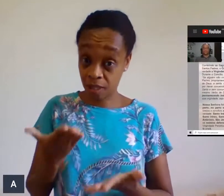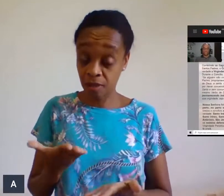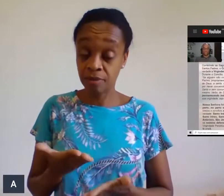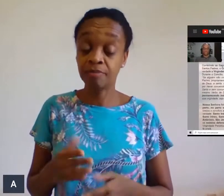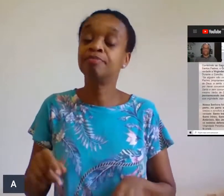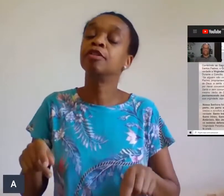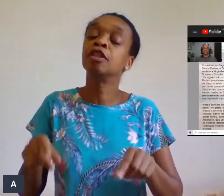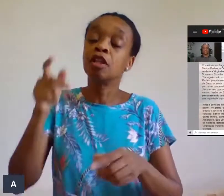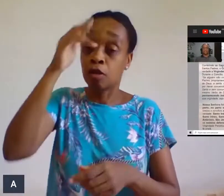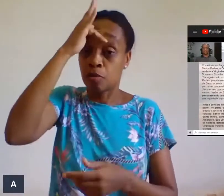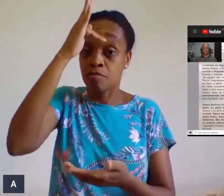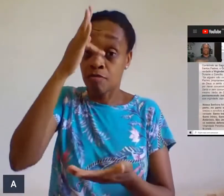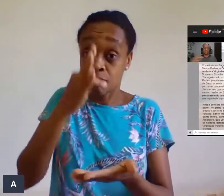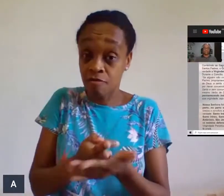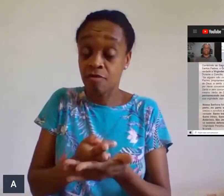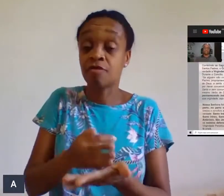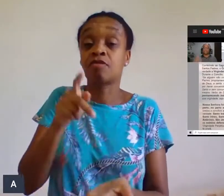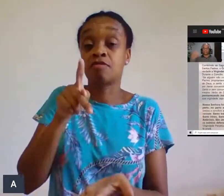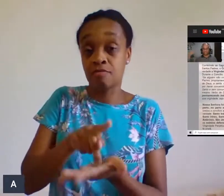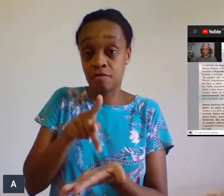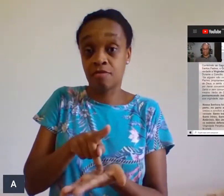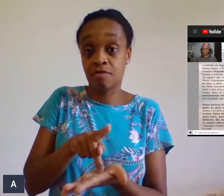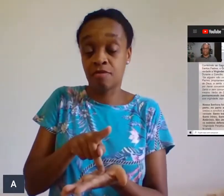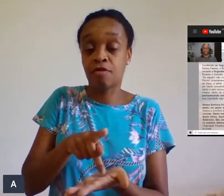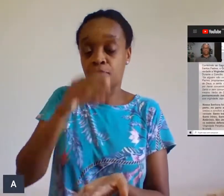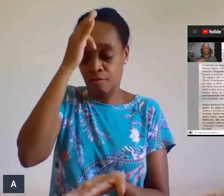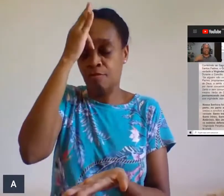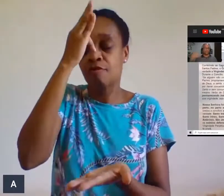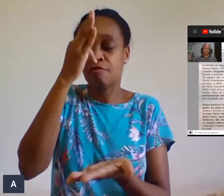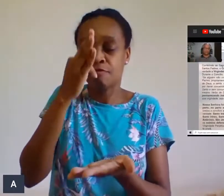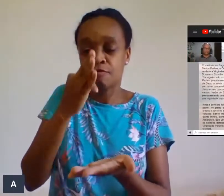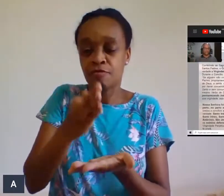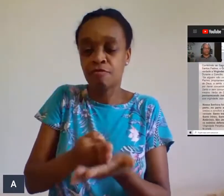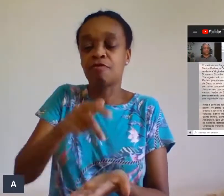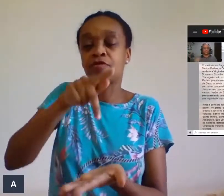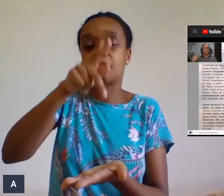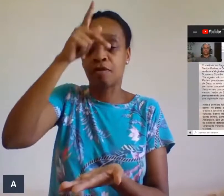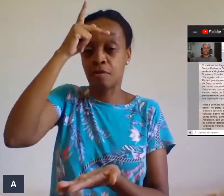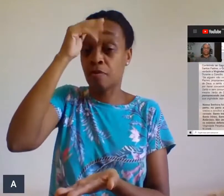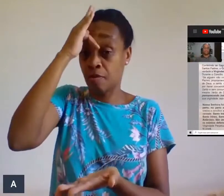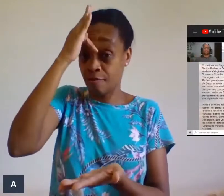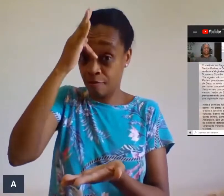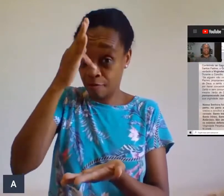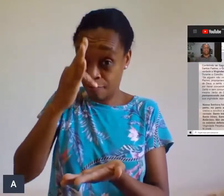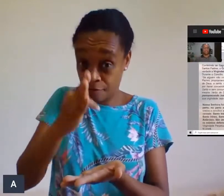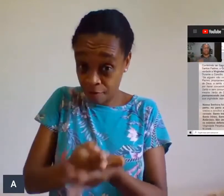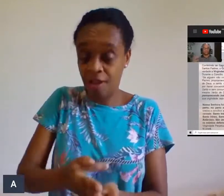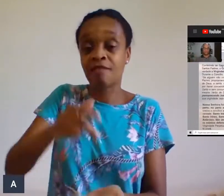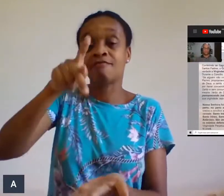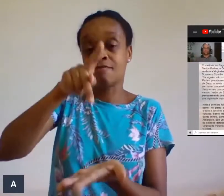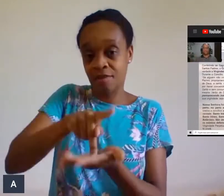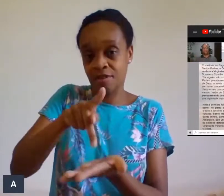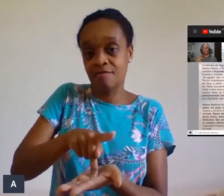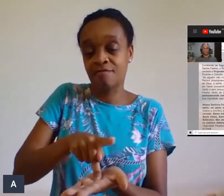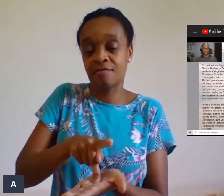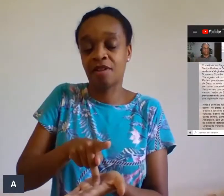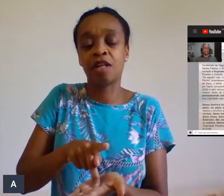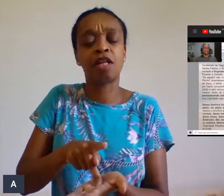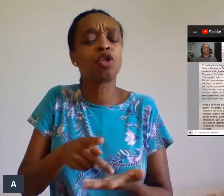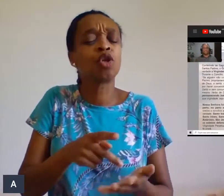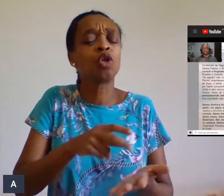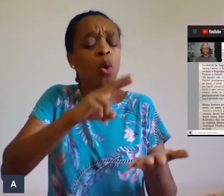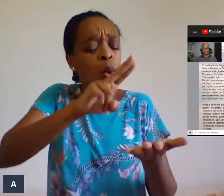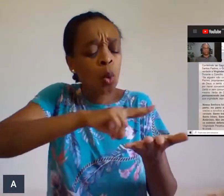esta verdade. E aí temos os santos, Santo Inácio de Alexandria, São Justino, Santo Irineu, Santo Epifrânio, Santo